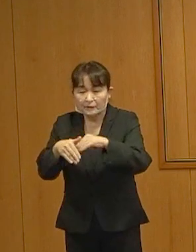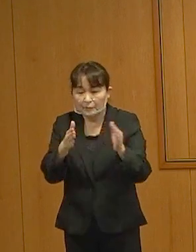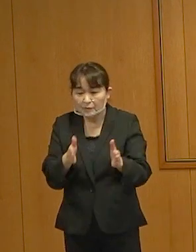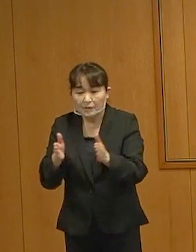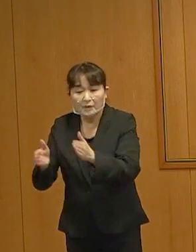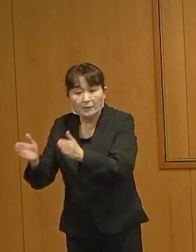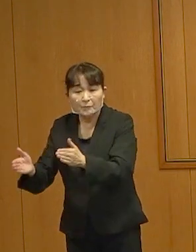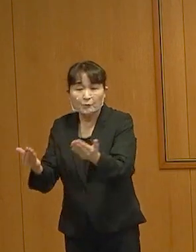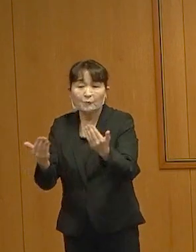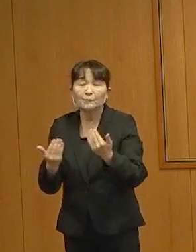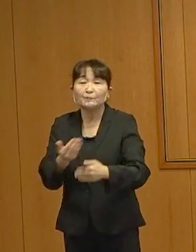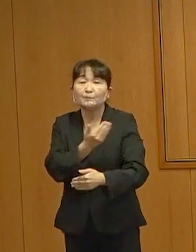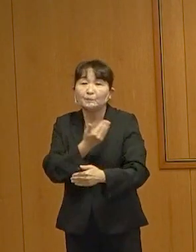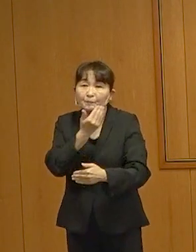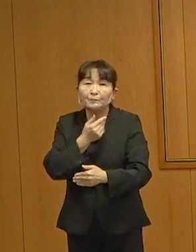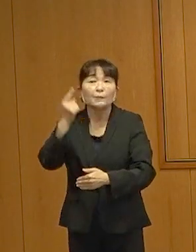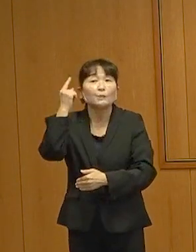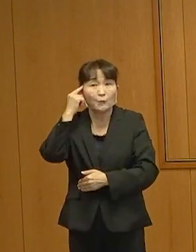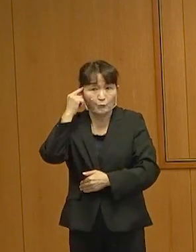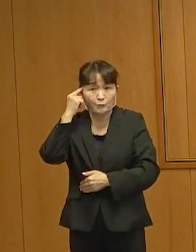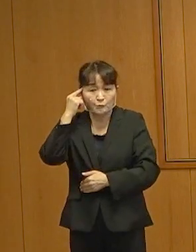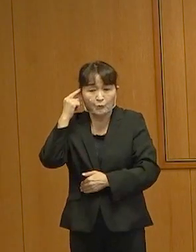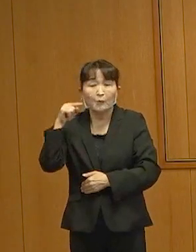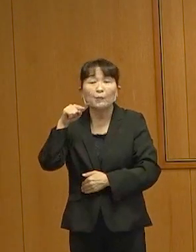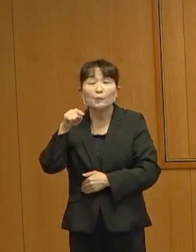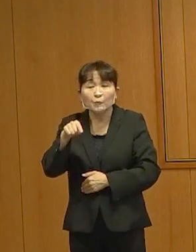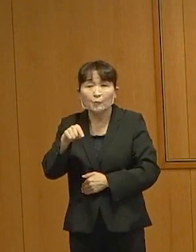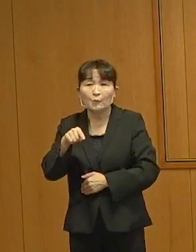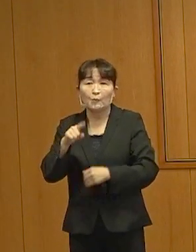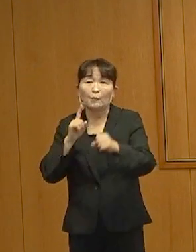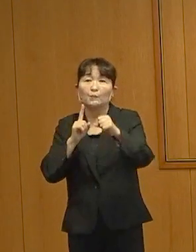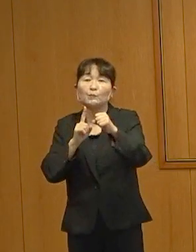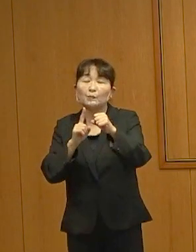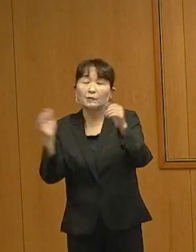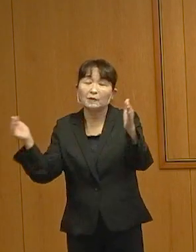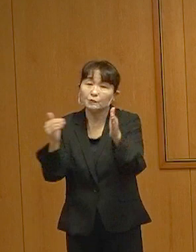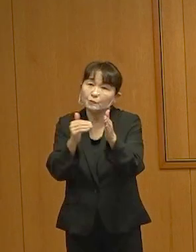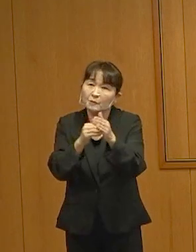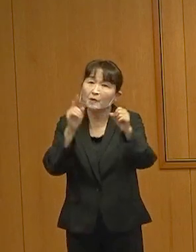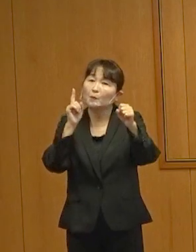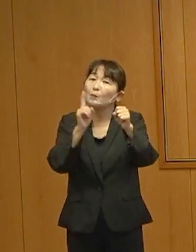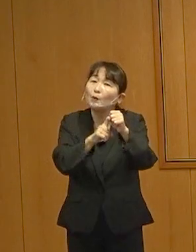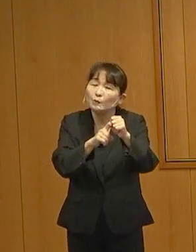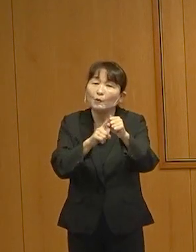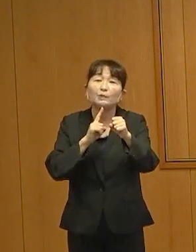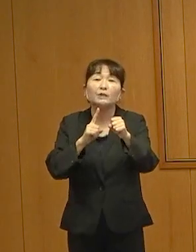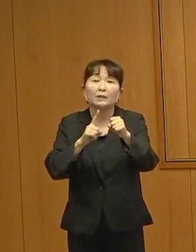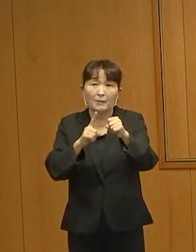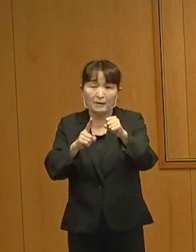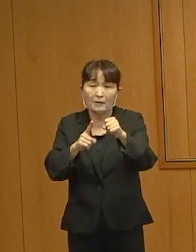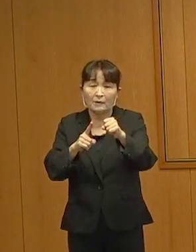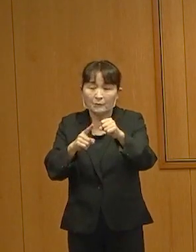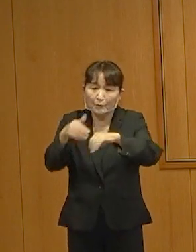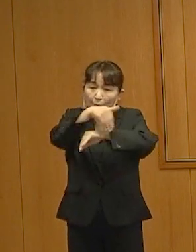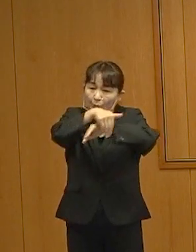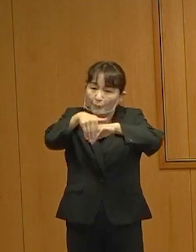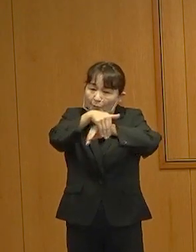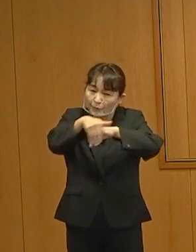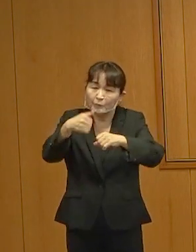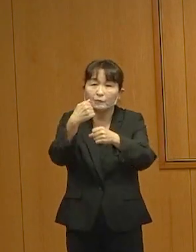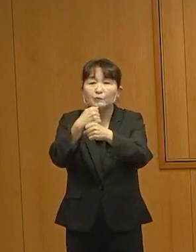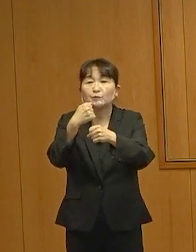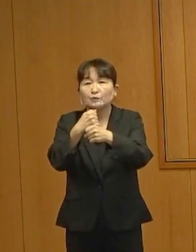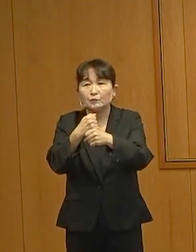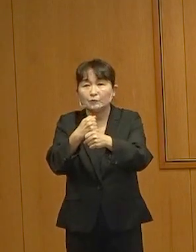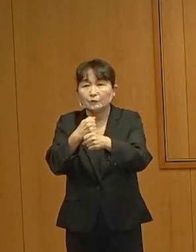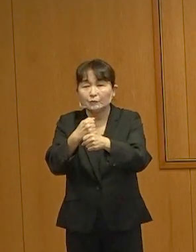なと思うんですけど、そこの目標、まあ、最終的なゴールっていうんですか、そこを設定する考えがあるのかどう